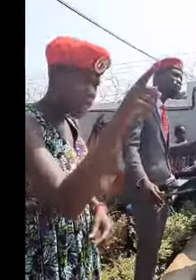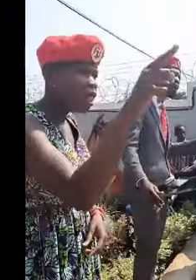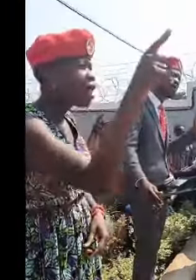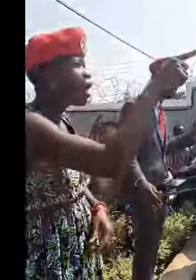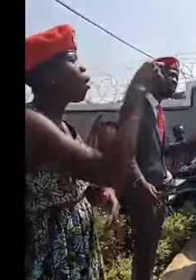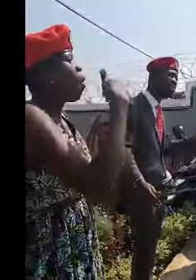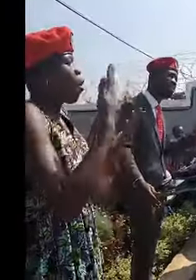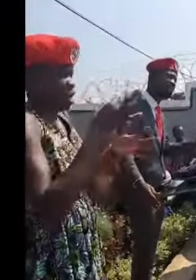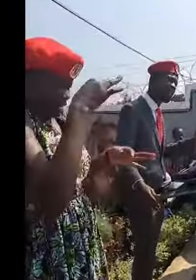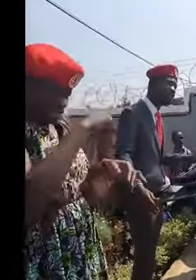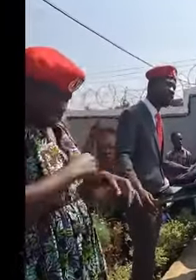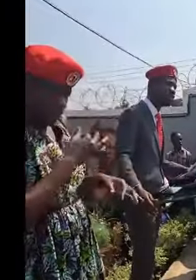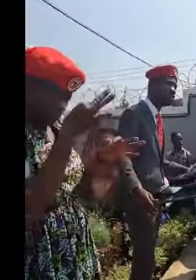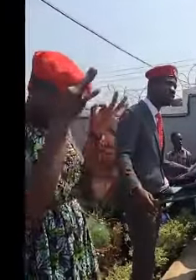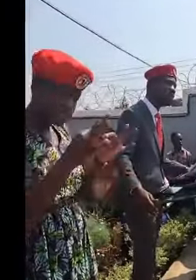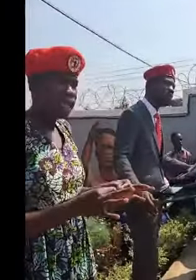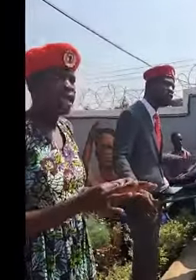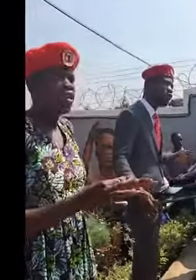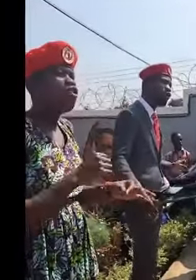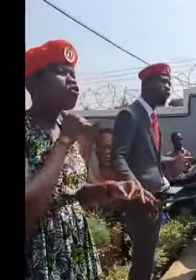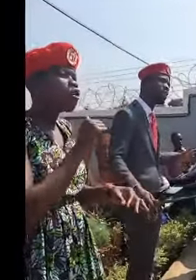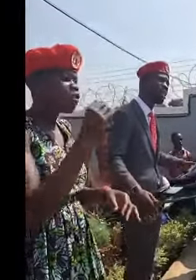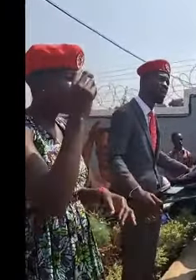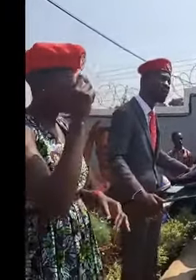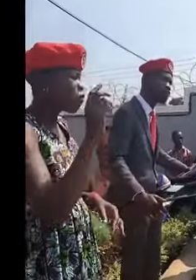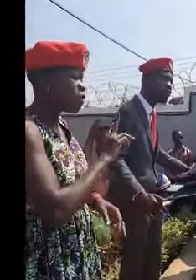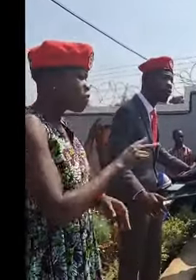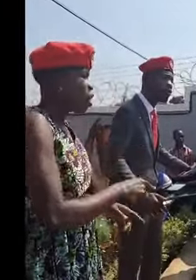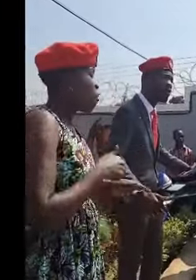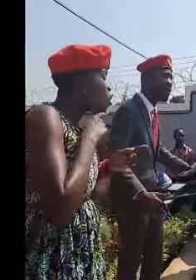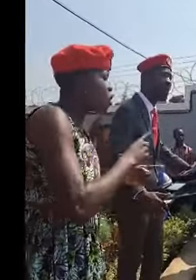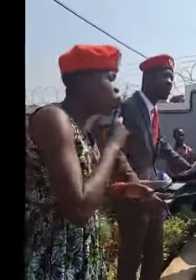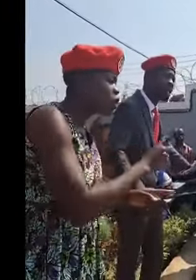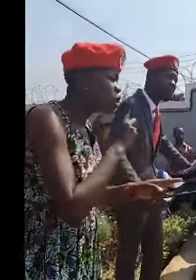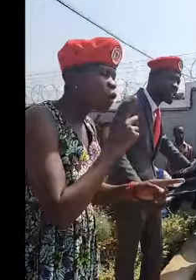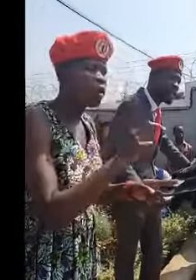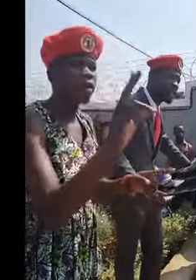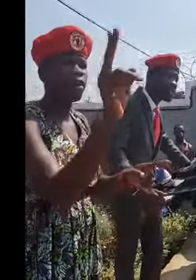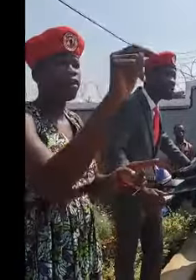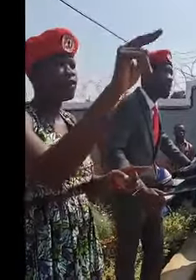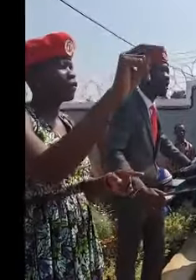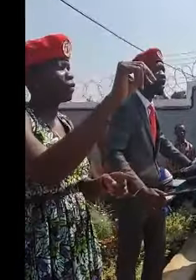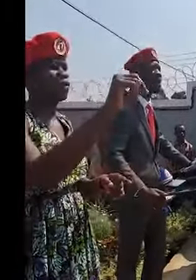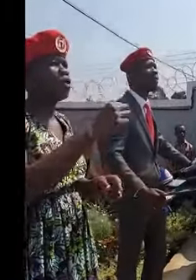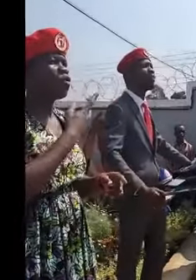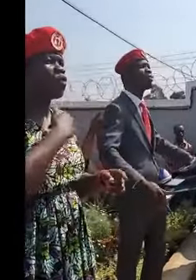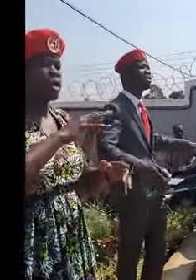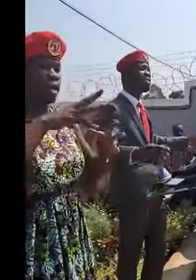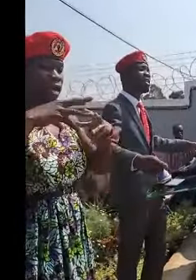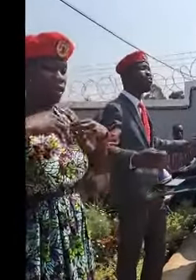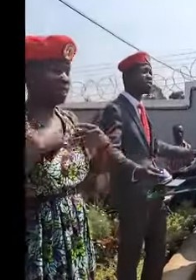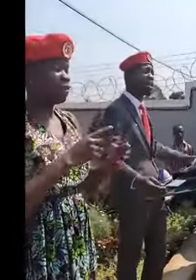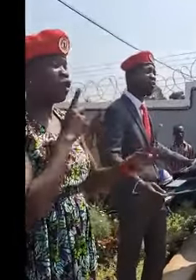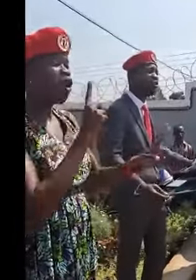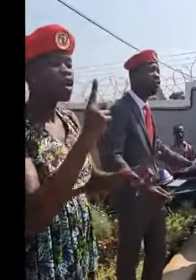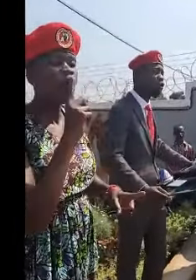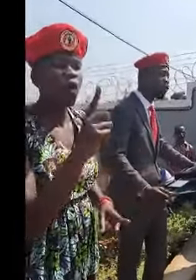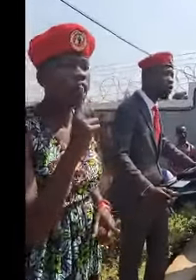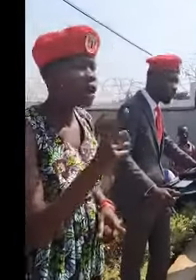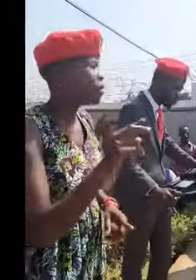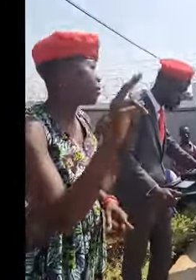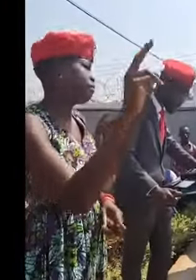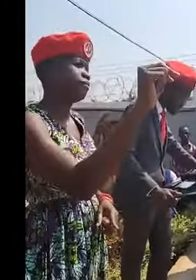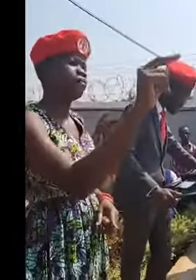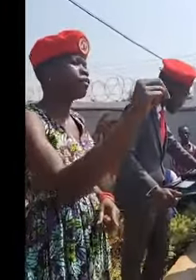olw'okusalawo nga bamanyi kye basalawo si bino eby'okudongowaza abantu ne bababuzaabuza ne bamala nga babakozesezza okusalawo